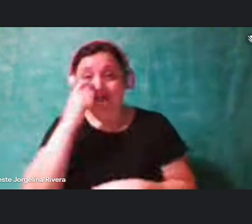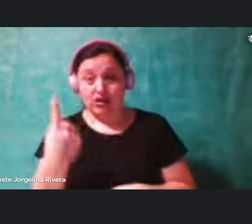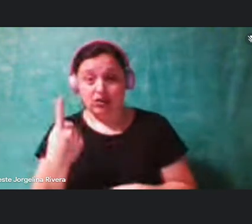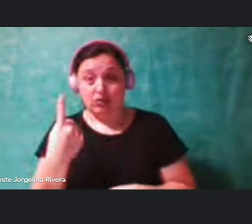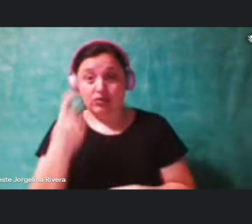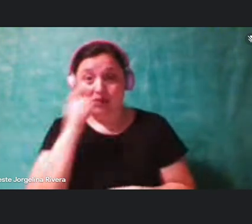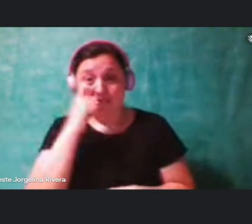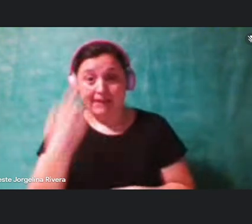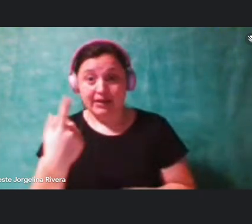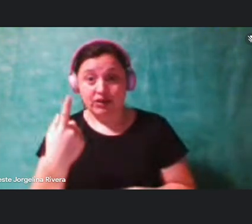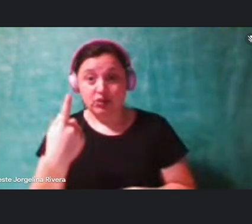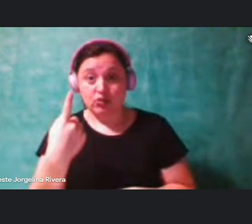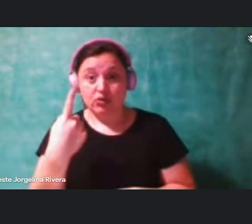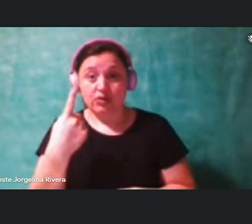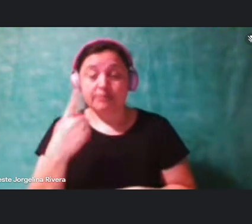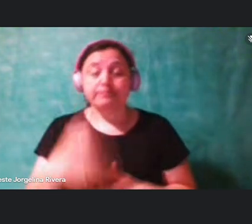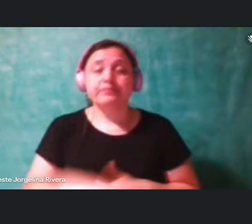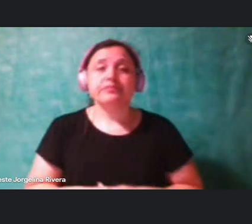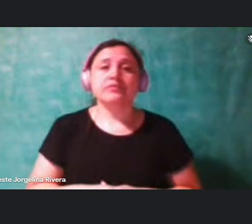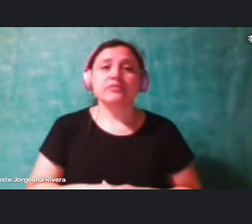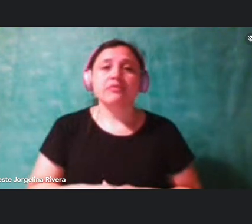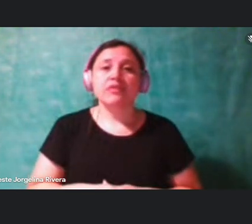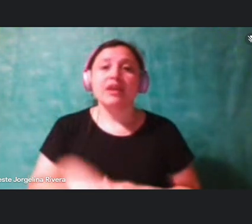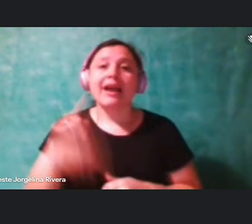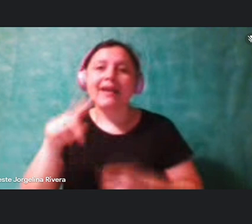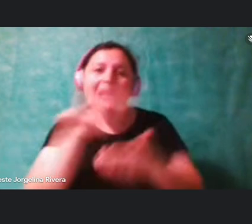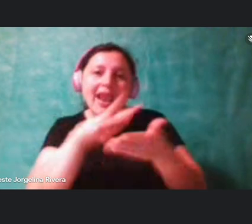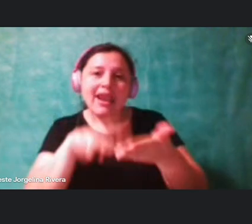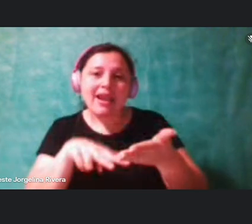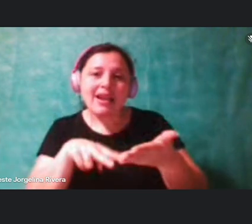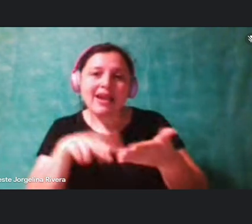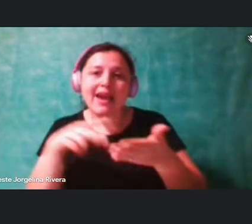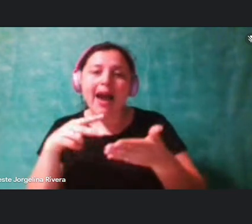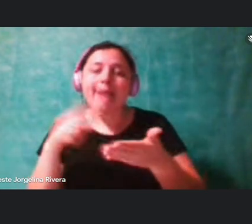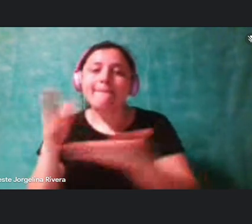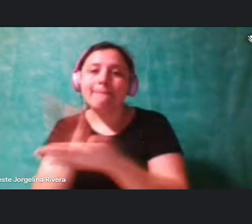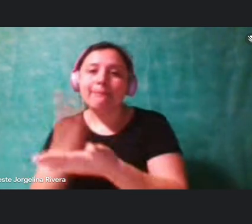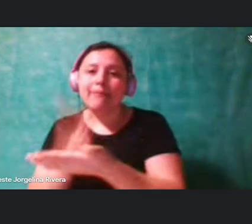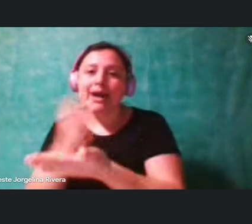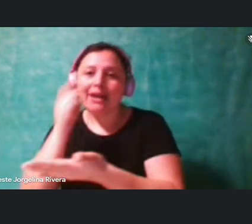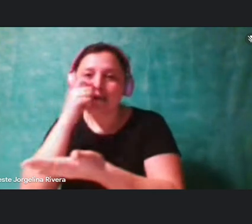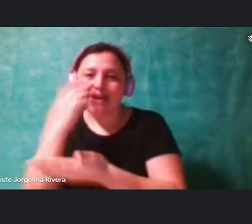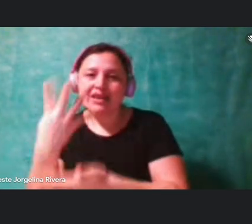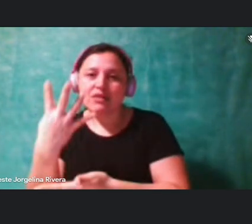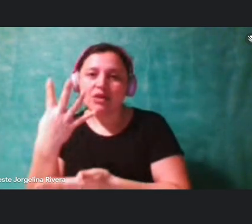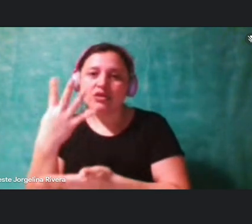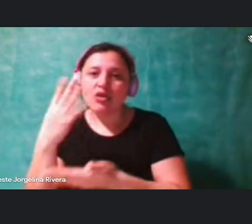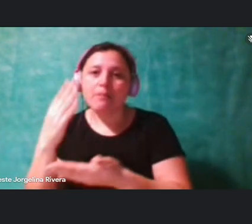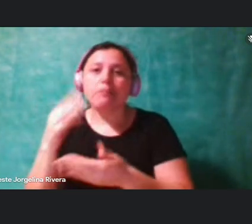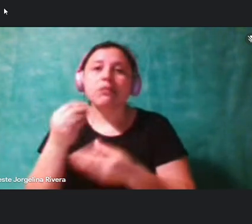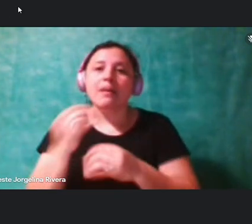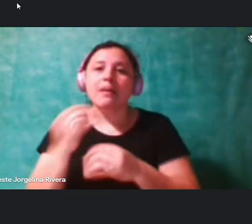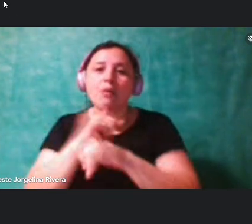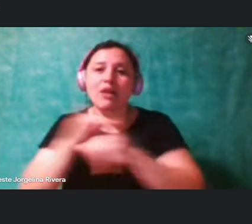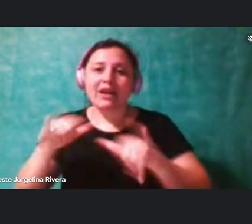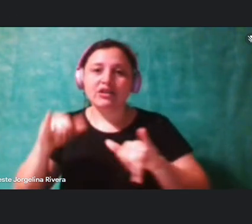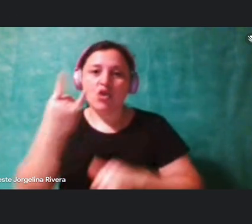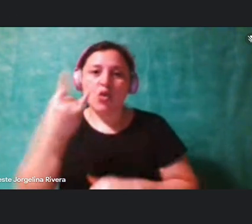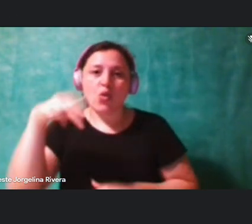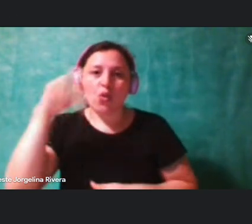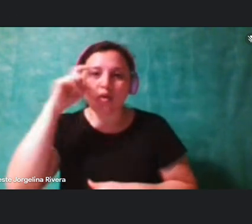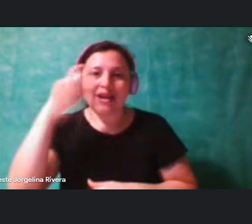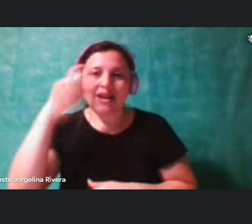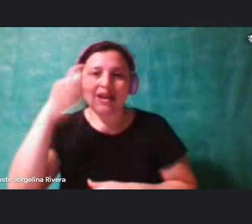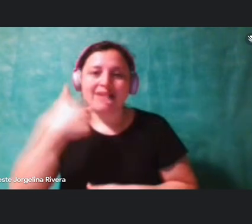tienen, lea la página 24 de la publicación de la UNESCO, identifique los matizadores, a ver si encuentran algunos de